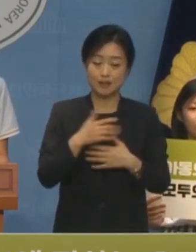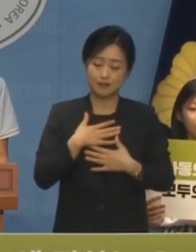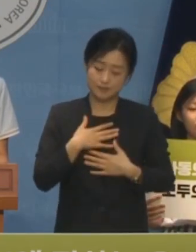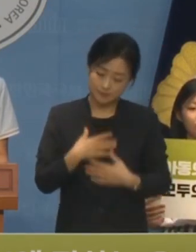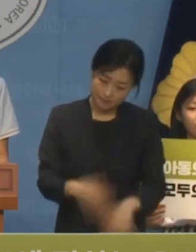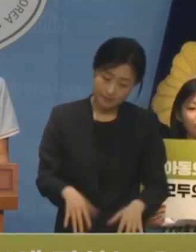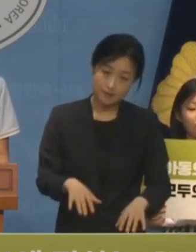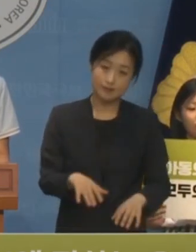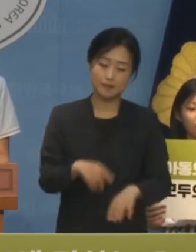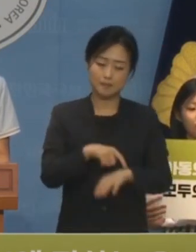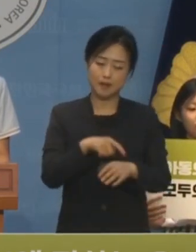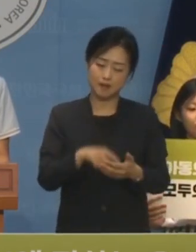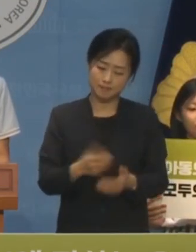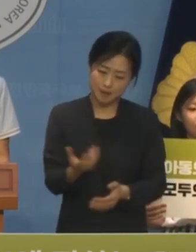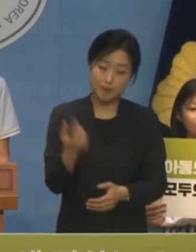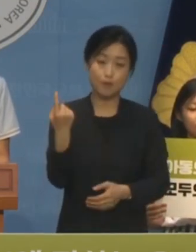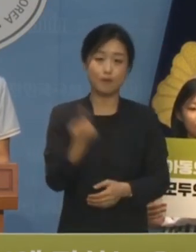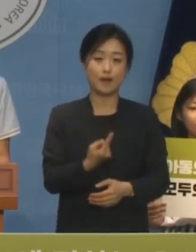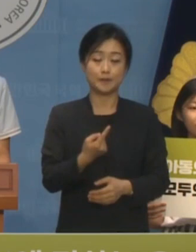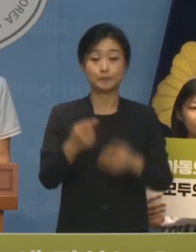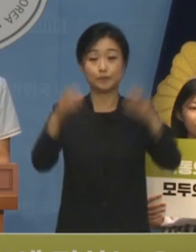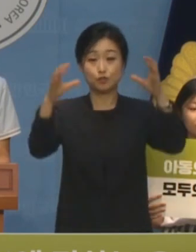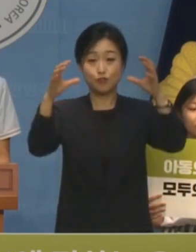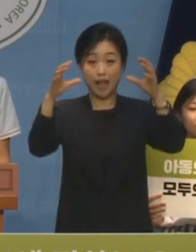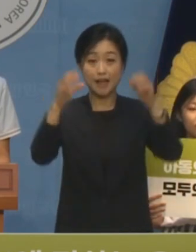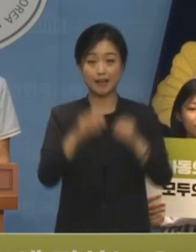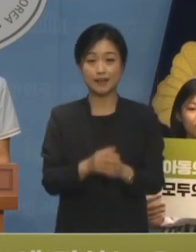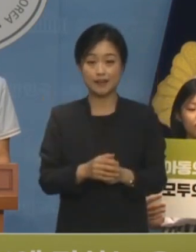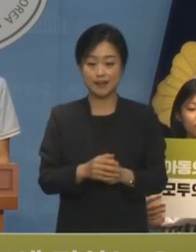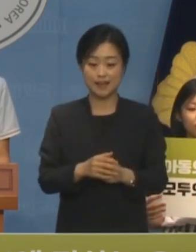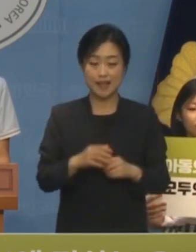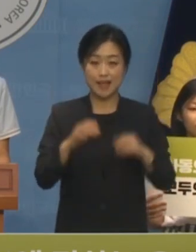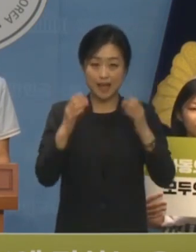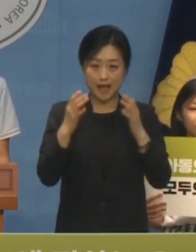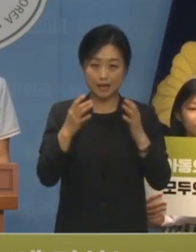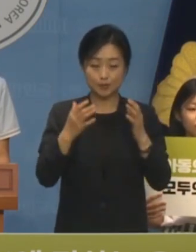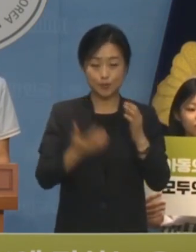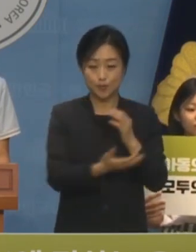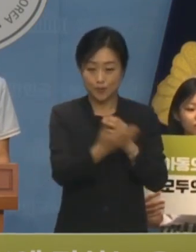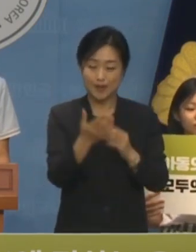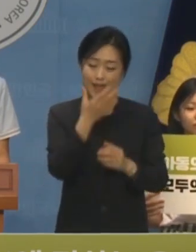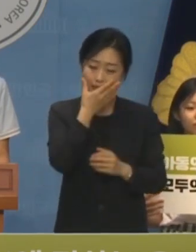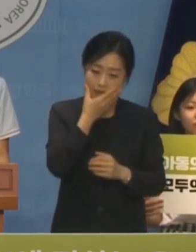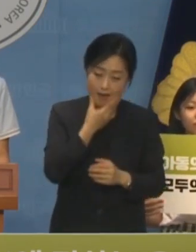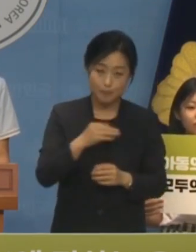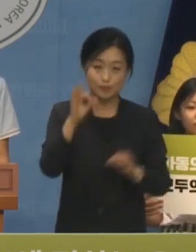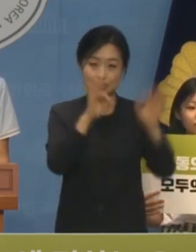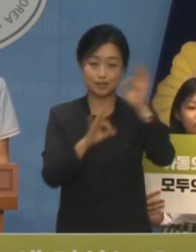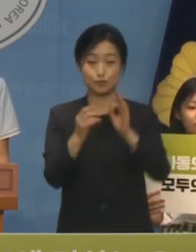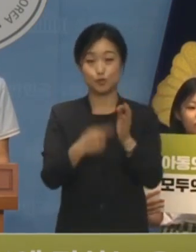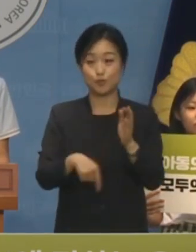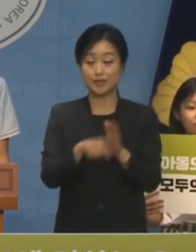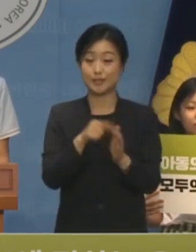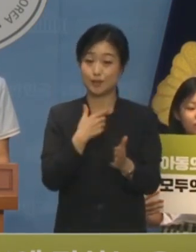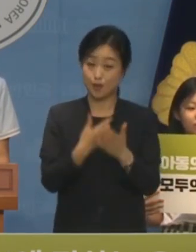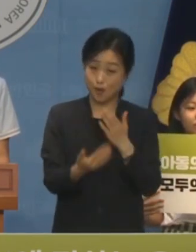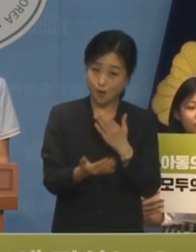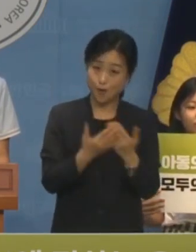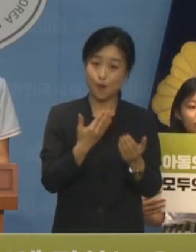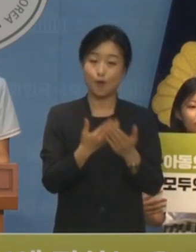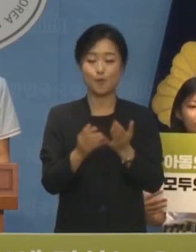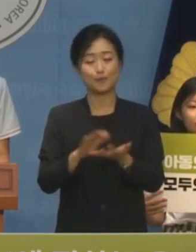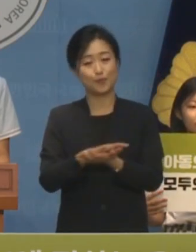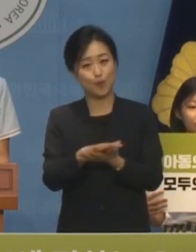지치게 됩니다. 이에 국가는 아동들이 일상 속에서 행복감을 찾아갈 수 있도록 충분히 경험하고